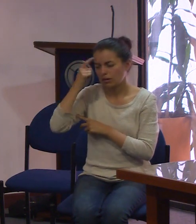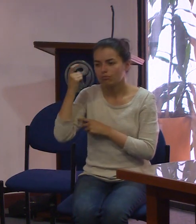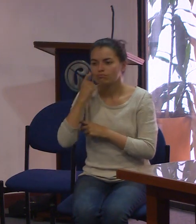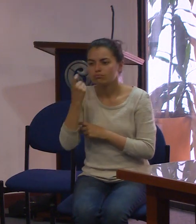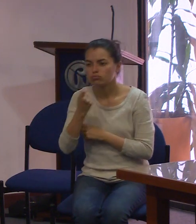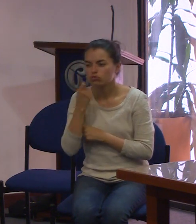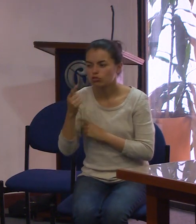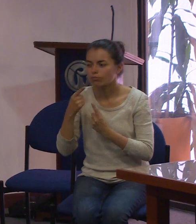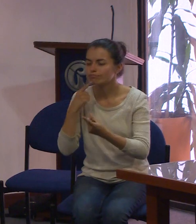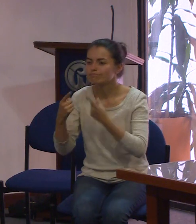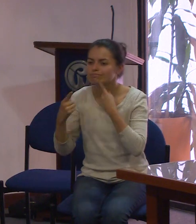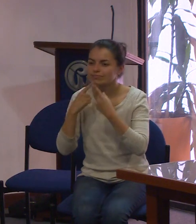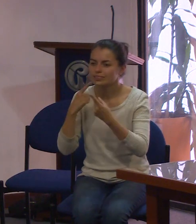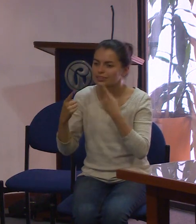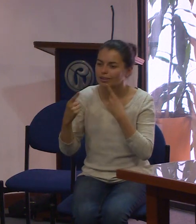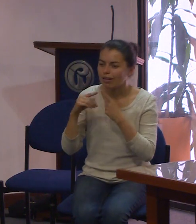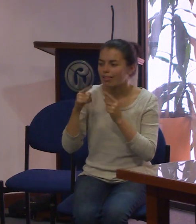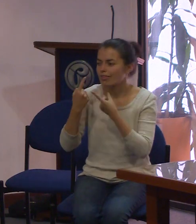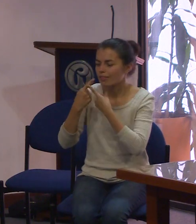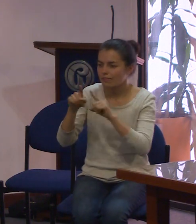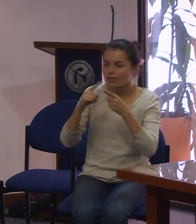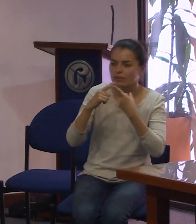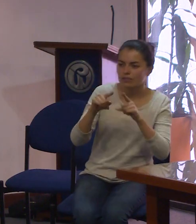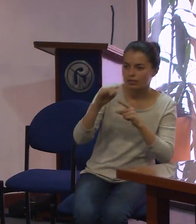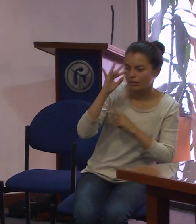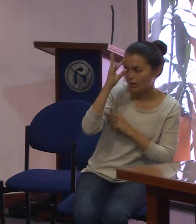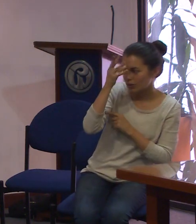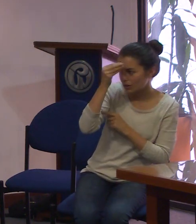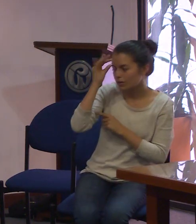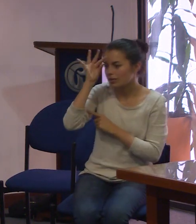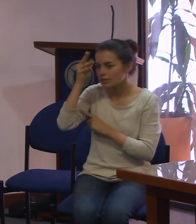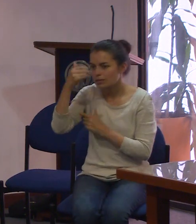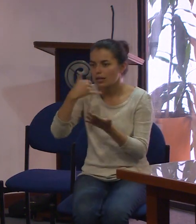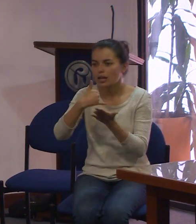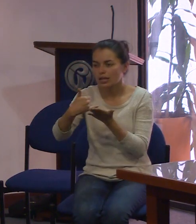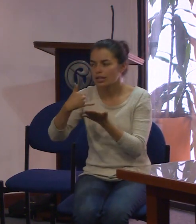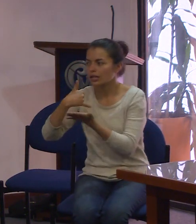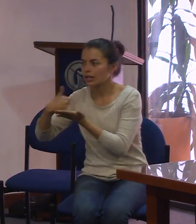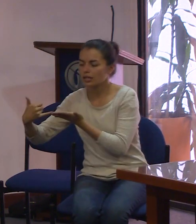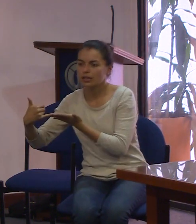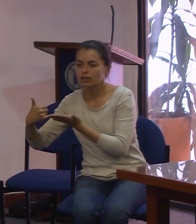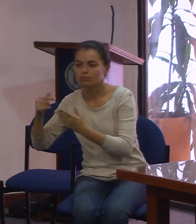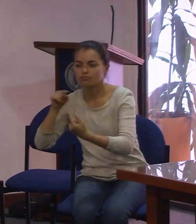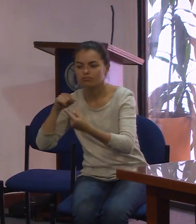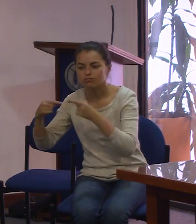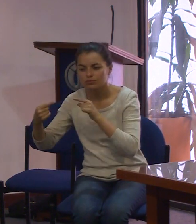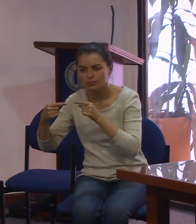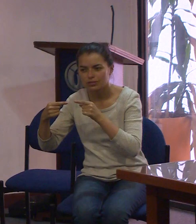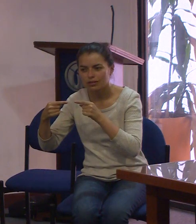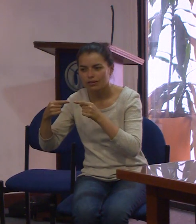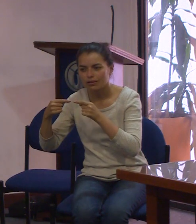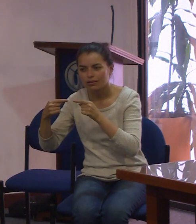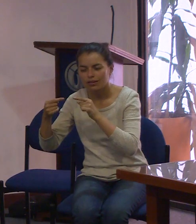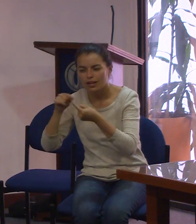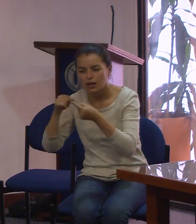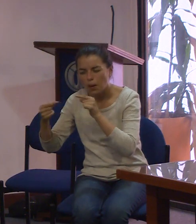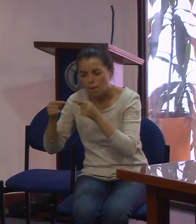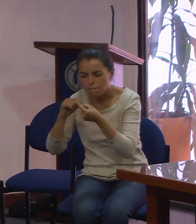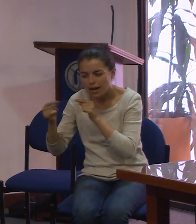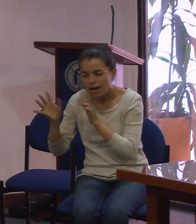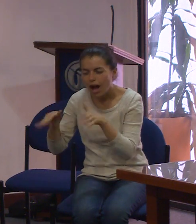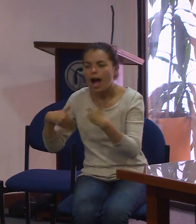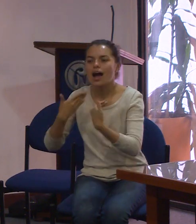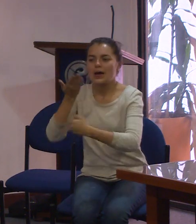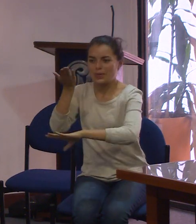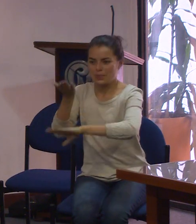esos diálogos entre las diferentes líneas de investigación que pues permitan ese trabajo